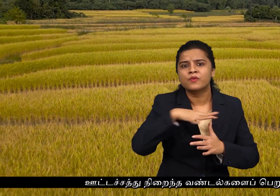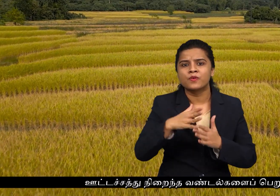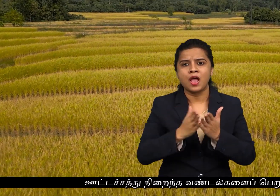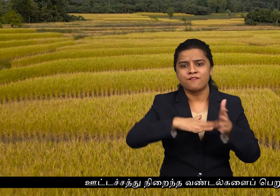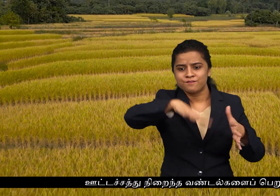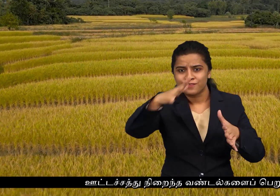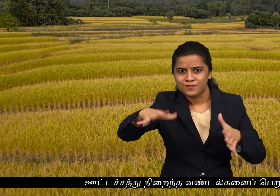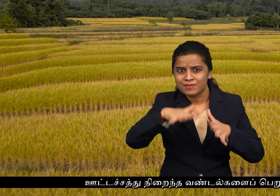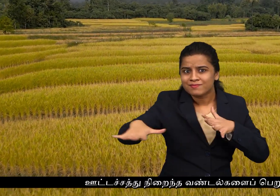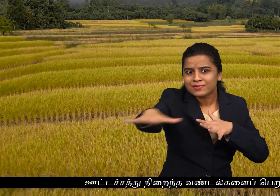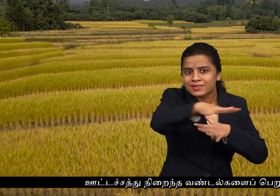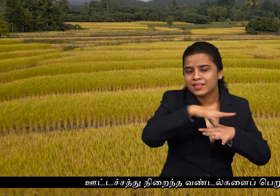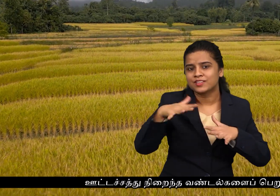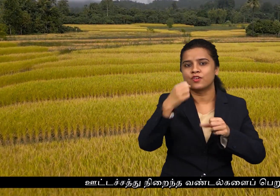நிறைந்த வண்டல்களை பெறுகிறது.